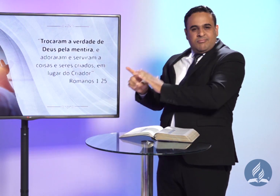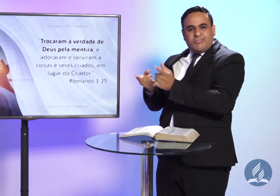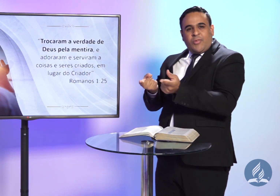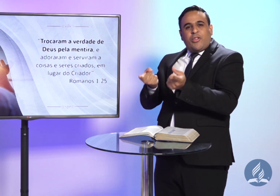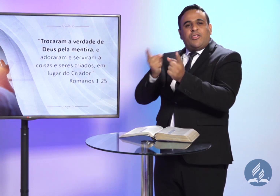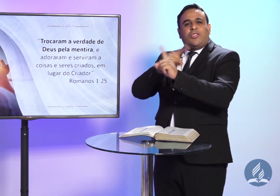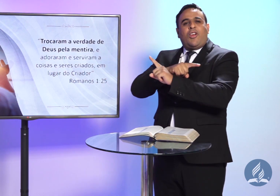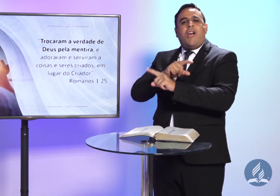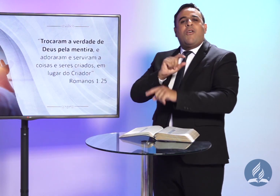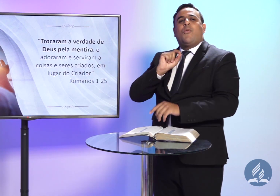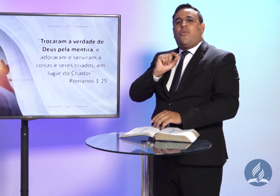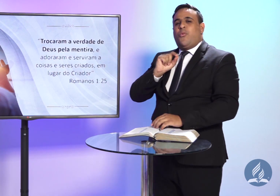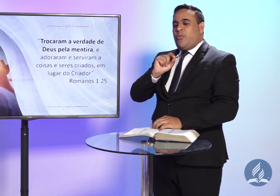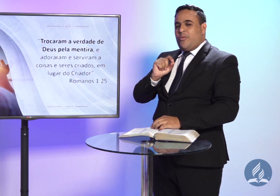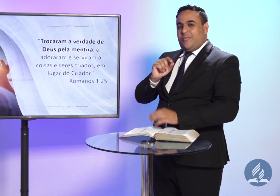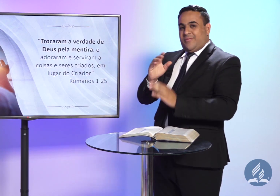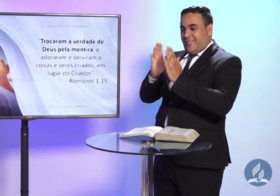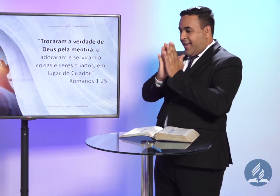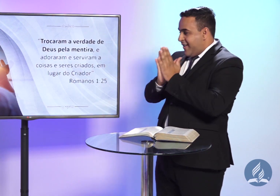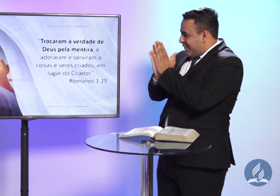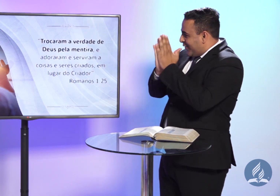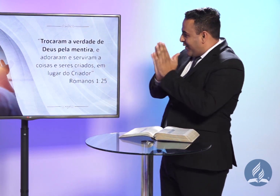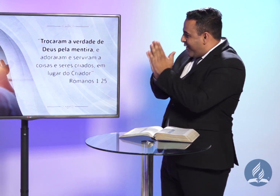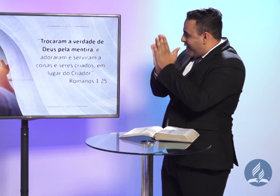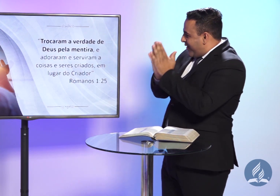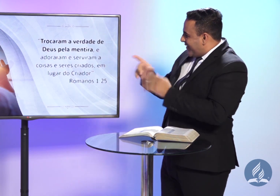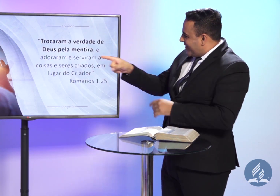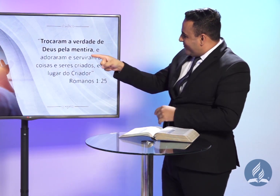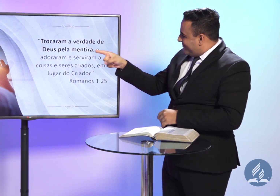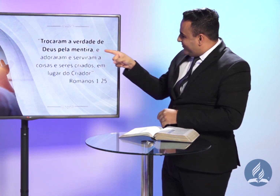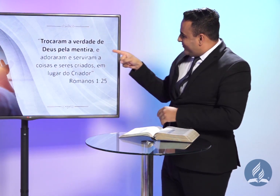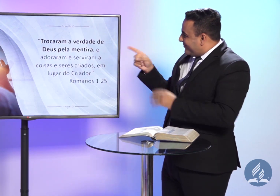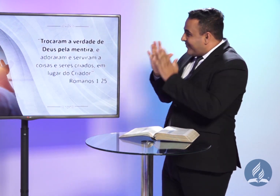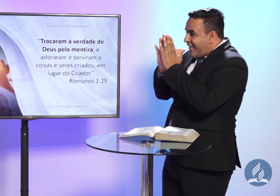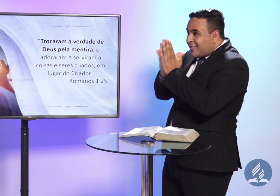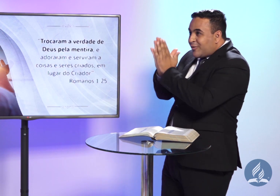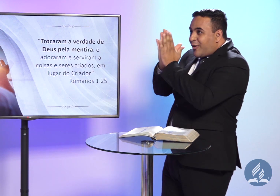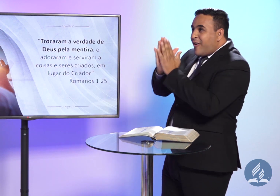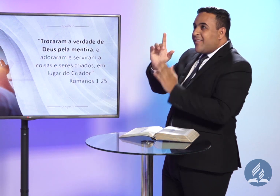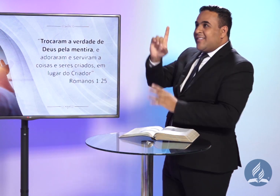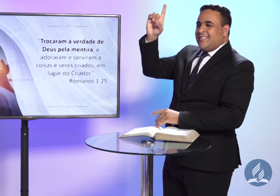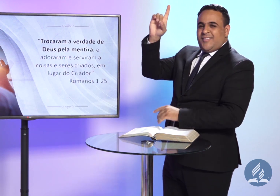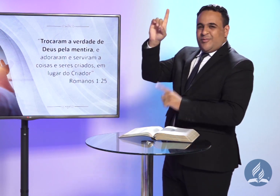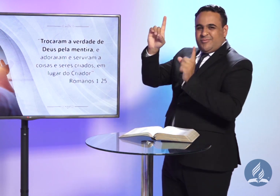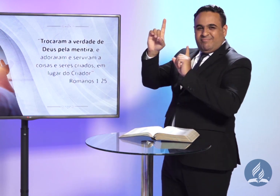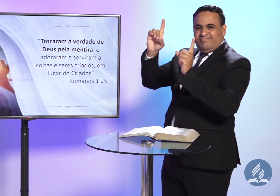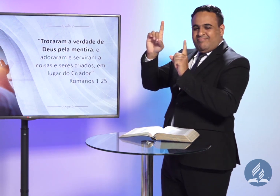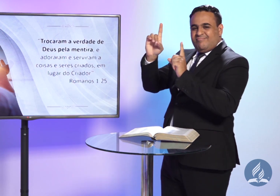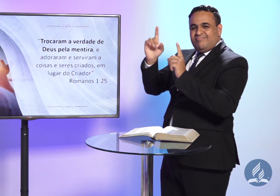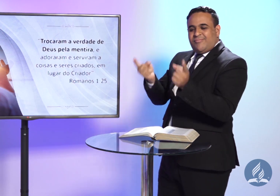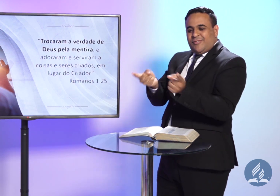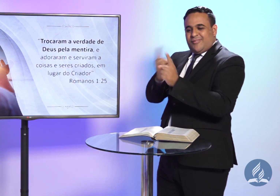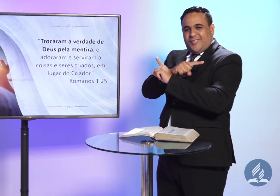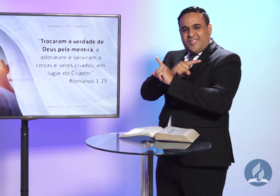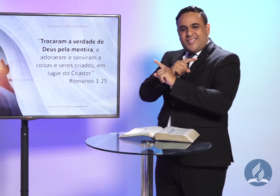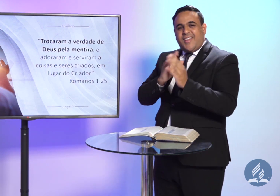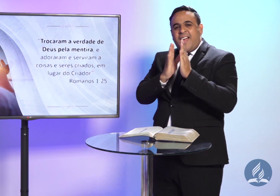Deus pelo quê? Olha só o que diz. Pela mentira. E adoraram e